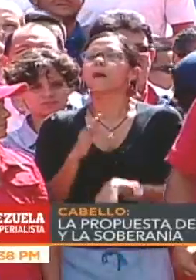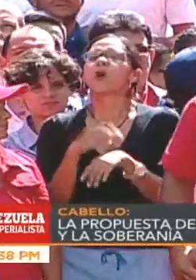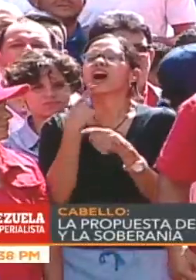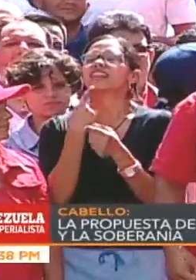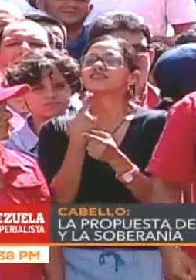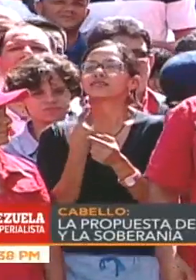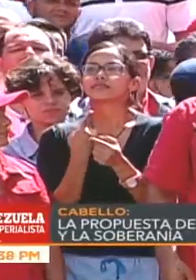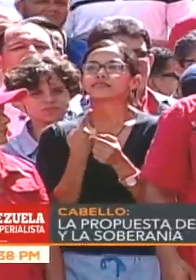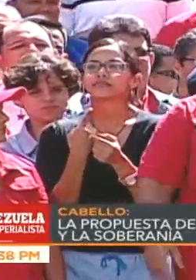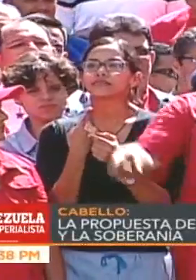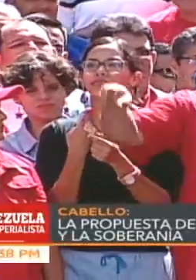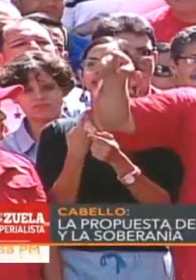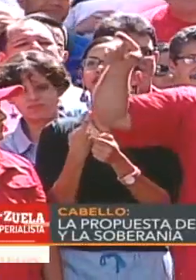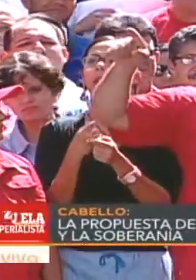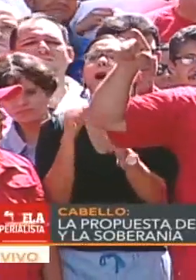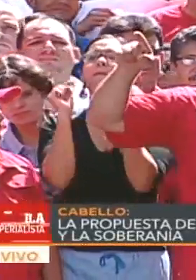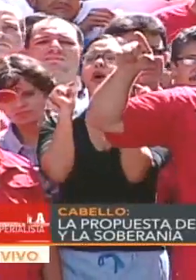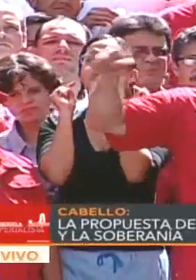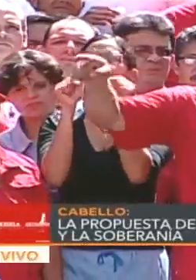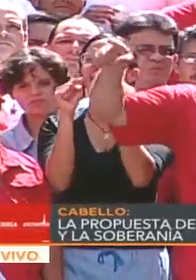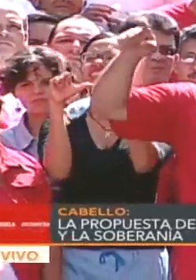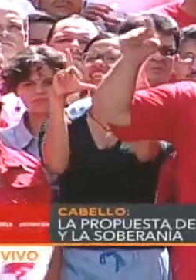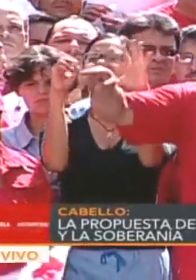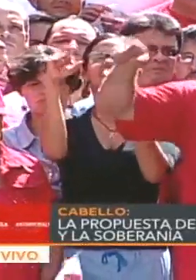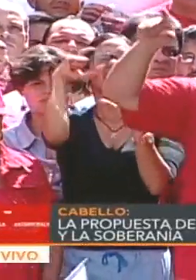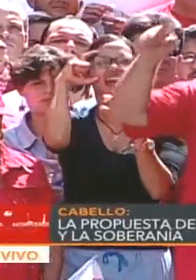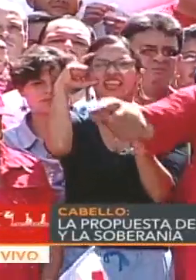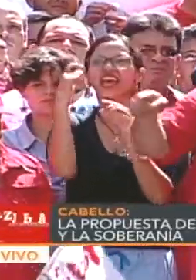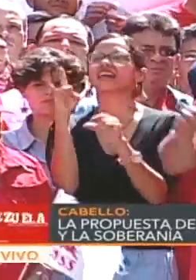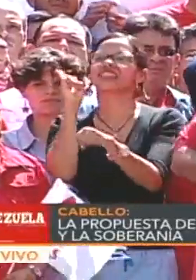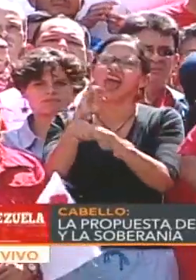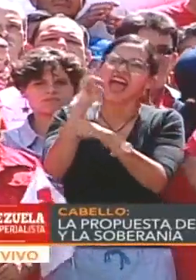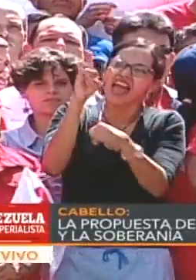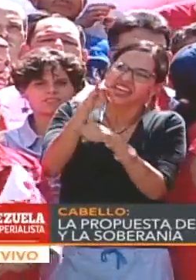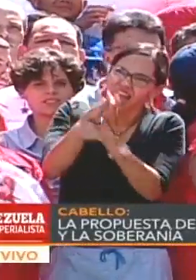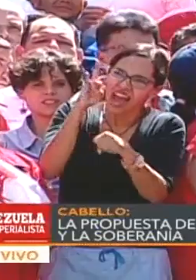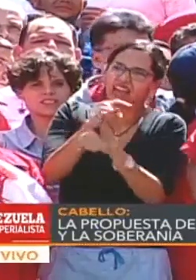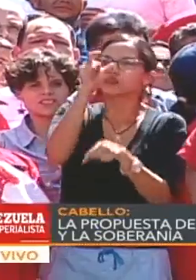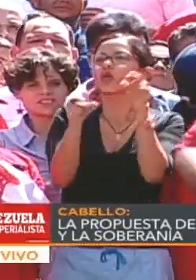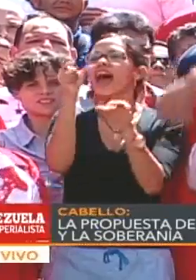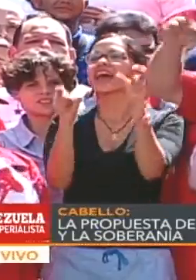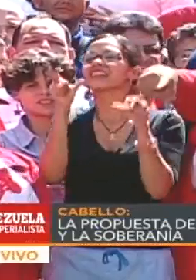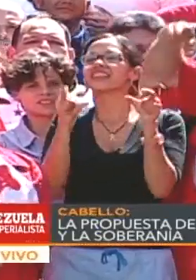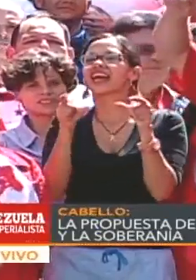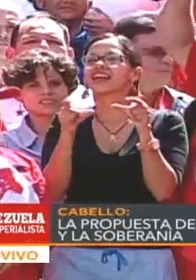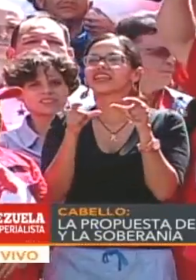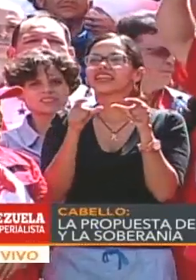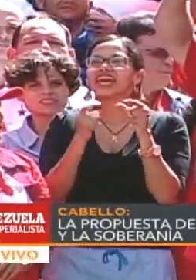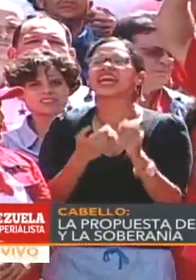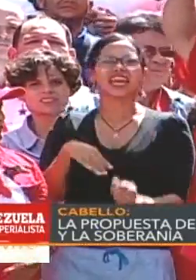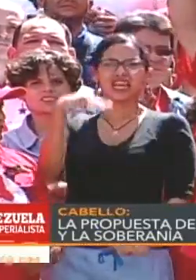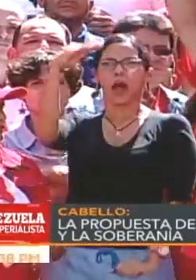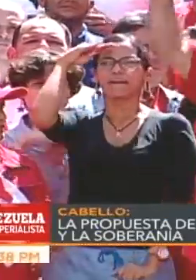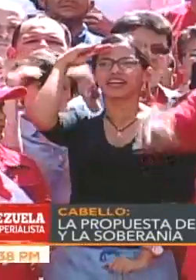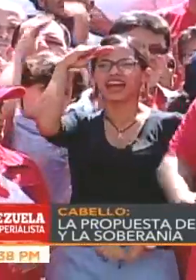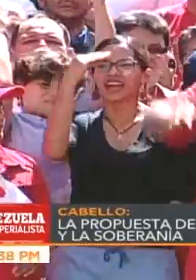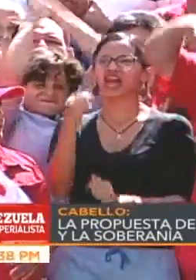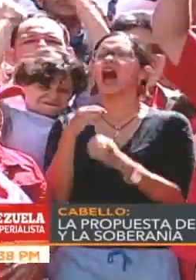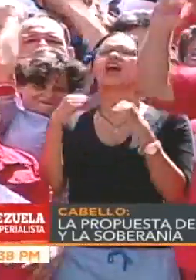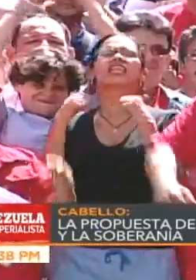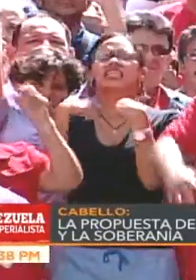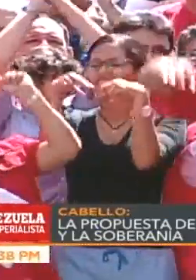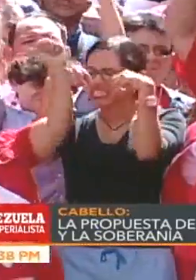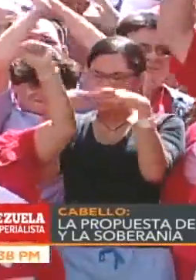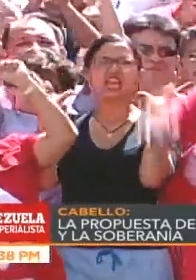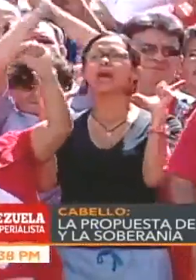lo digo? Porque ustedes tienen 70 días de engaño a su gente. Y las tropas revolucionarias están